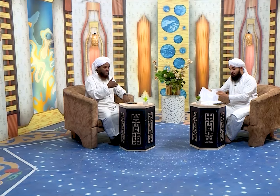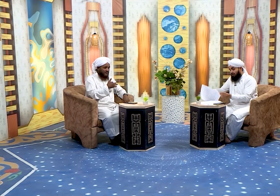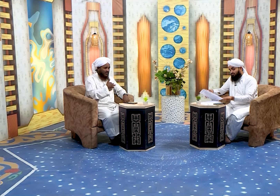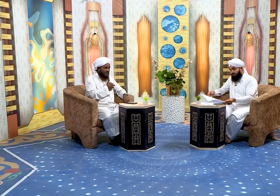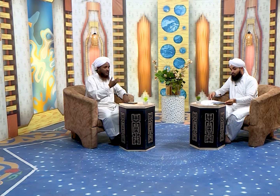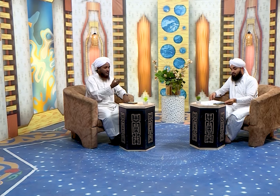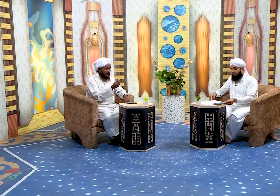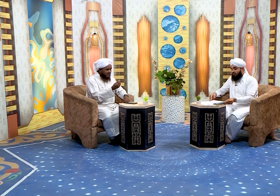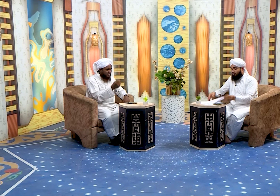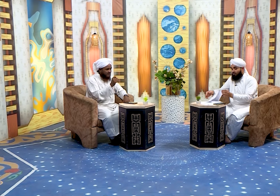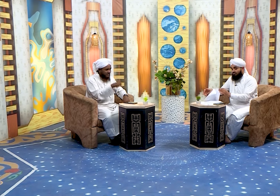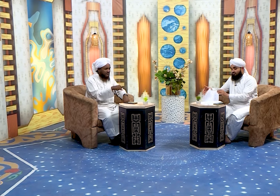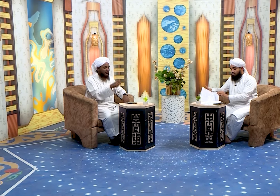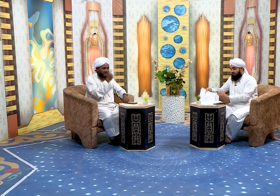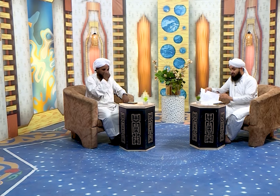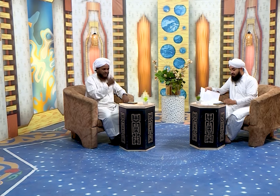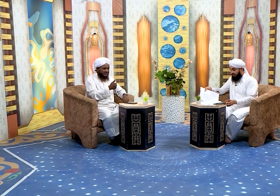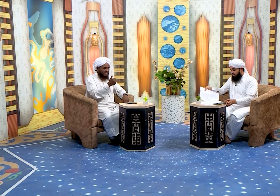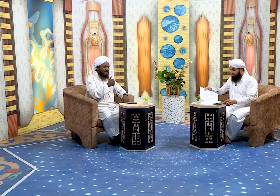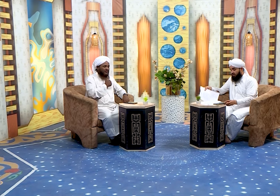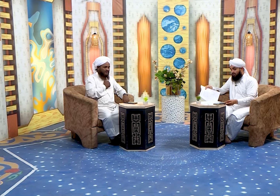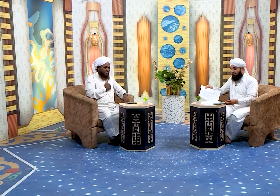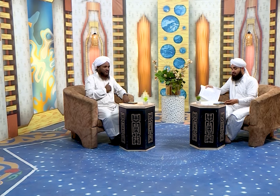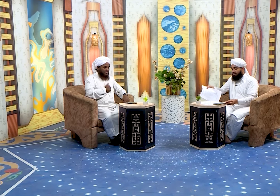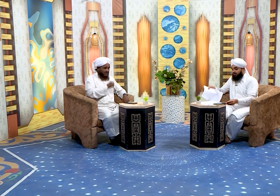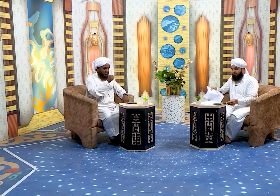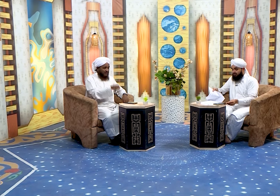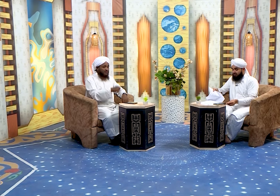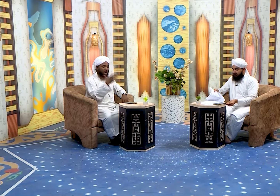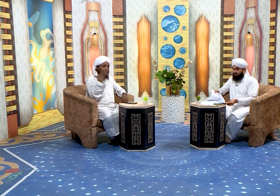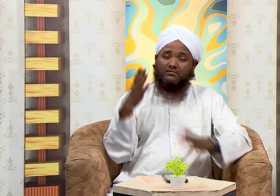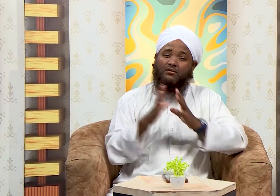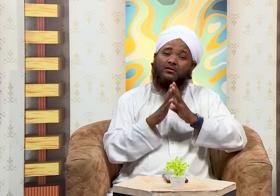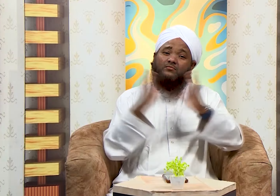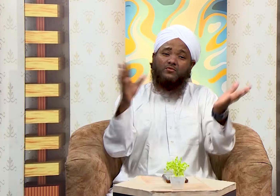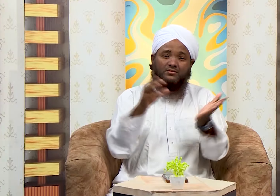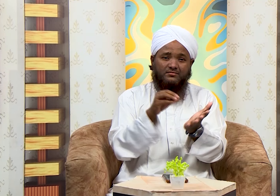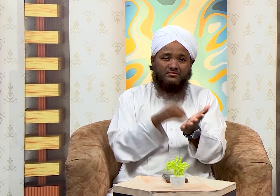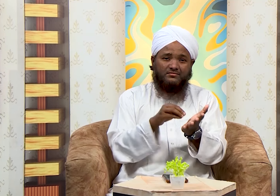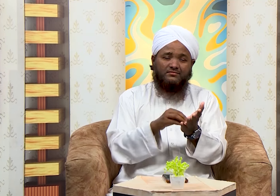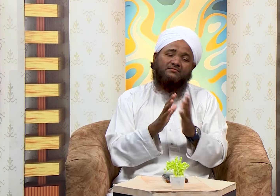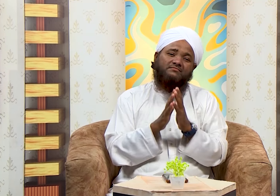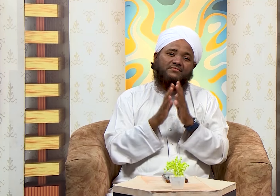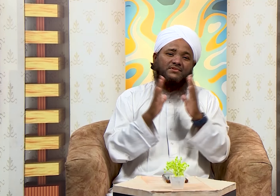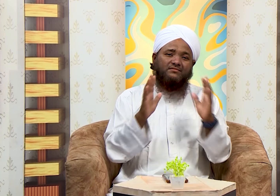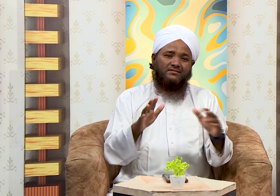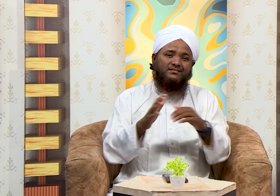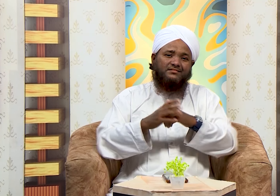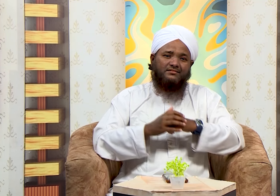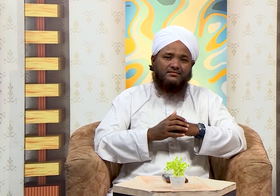اخلاق والے ہوں گے تو ہم سور جائیں گے معاملات نکھر جائیں گے اور اگر اس کے برخلاق معاملہ ہوگا تو پھر بات